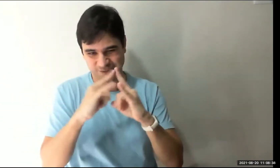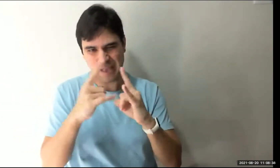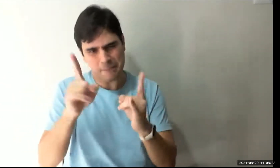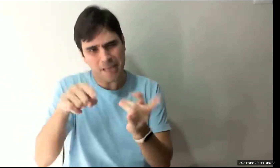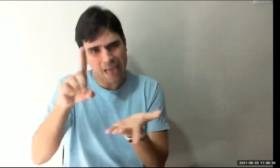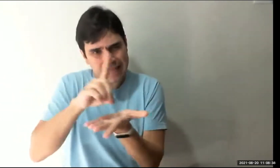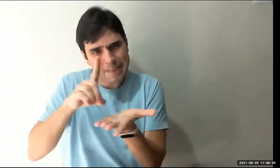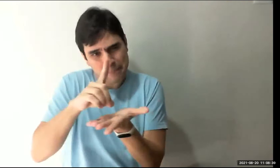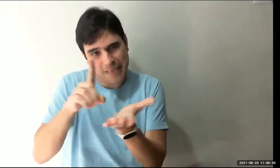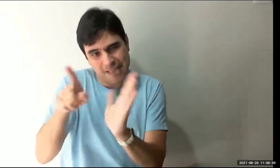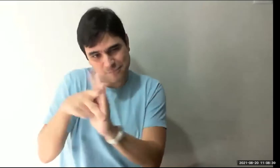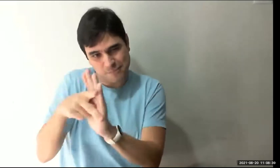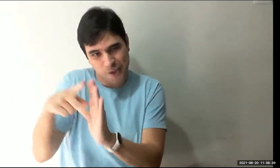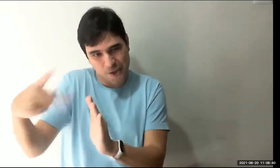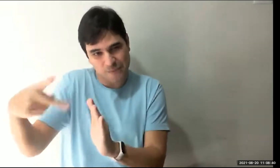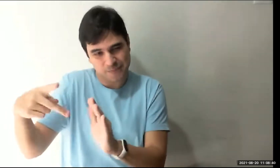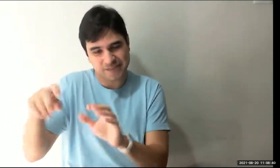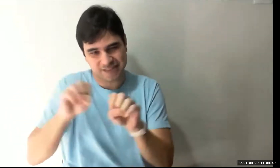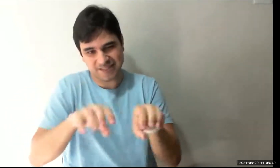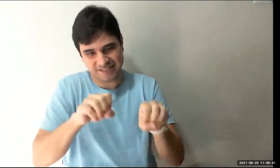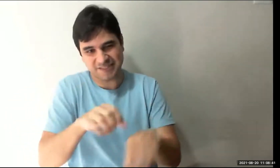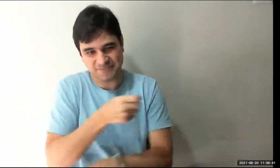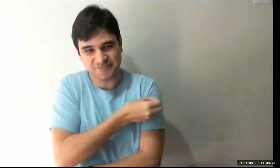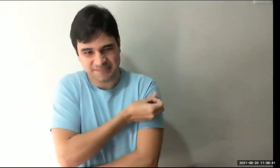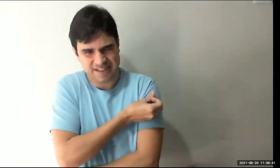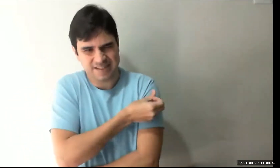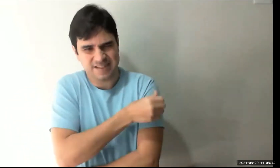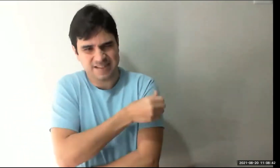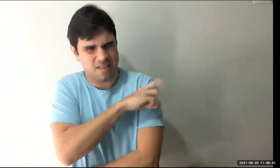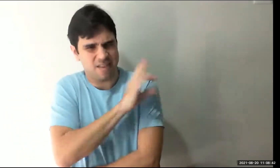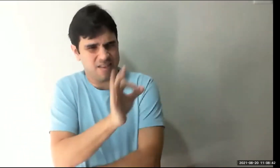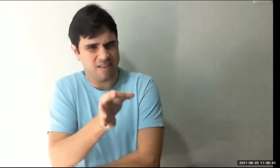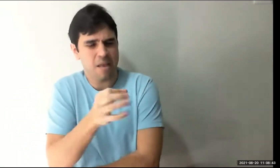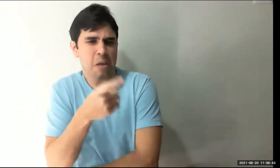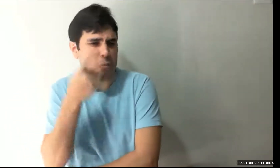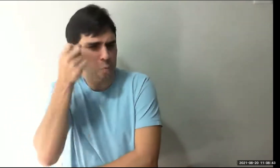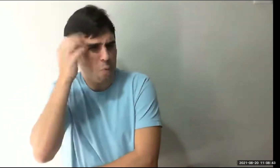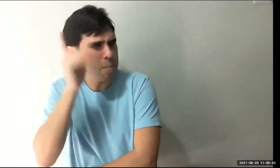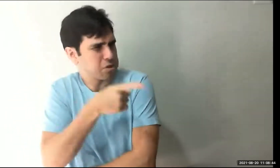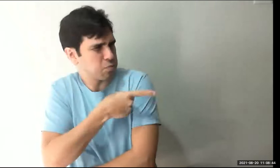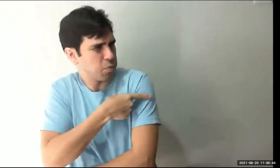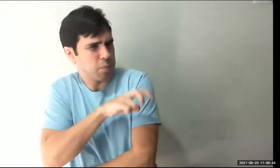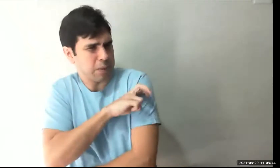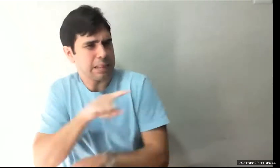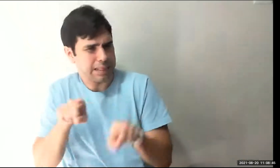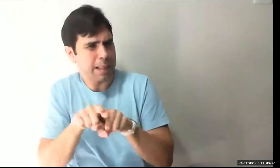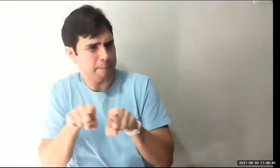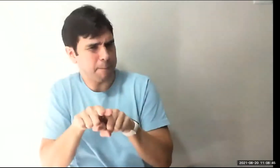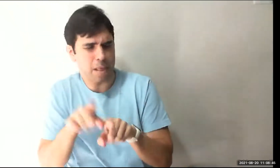divulgação seja importante. Até no INES, né, nós temos uma piscina lá no INES, De repente, podemos pensar, porque eu sei